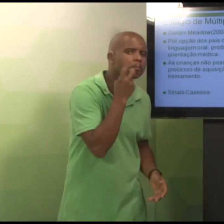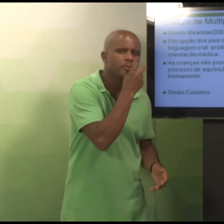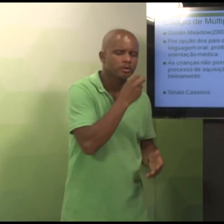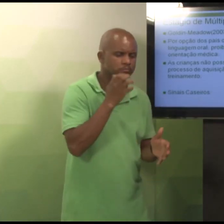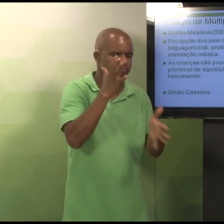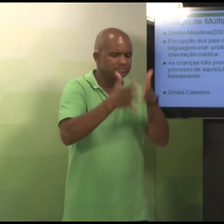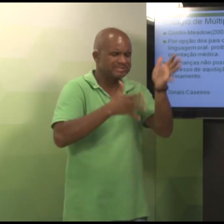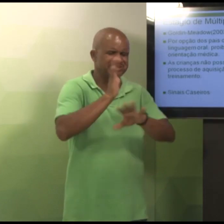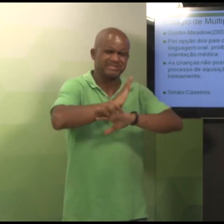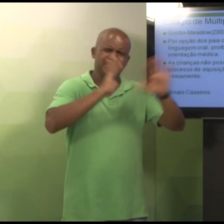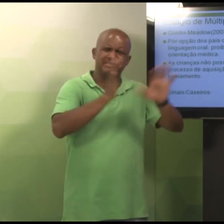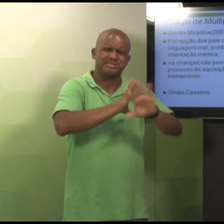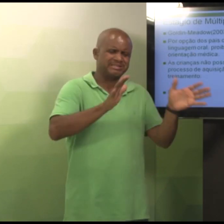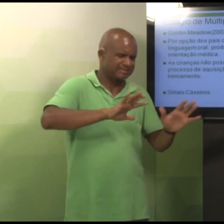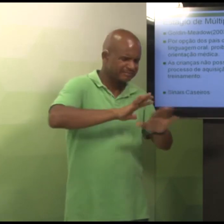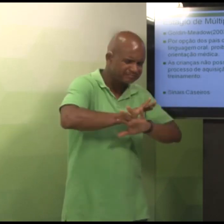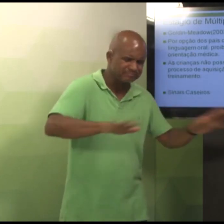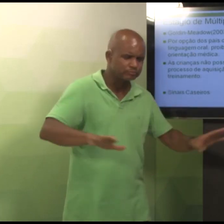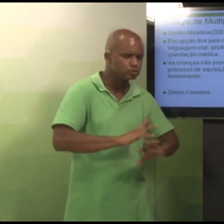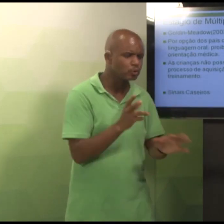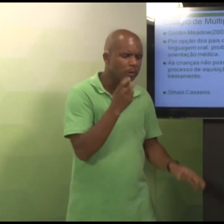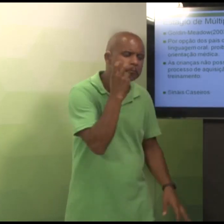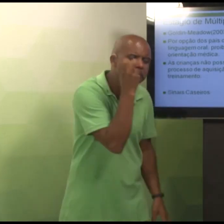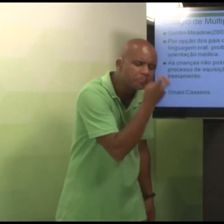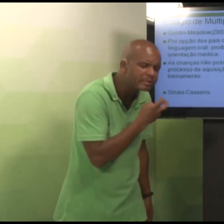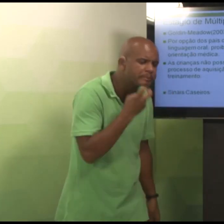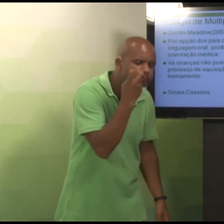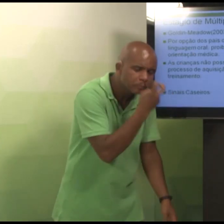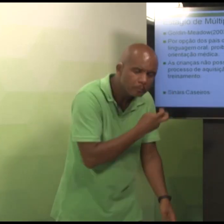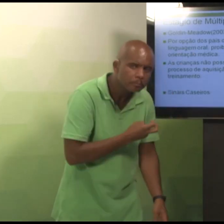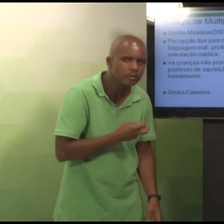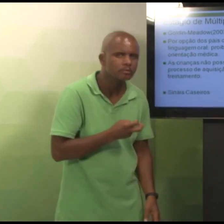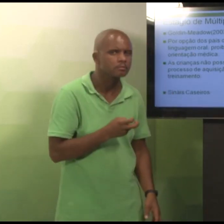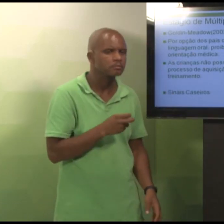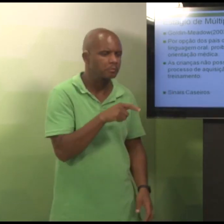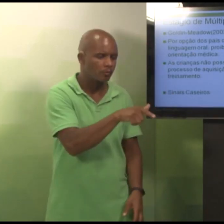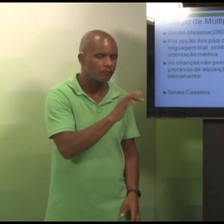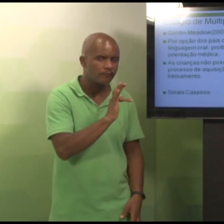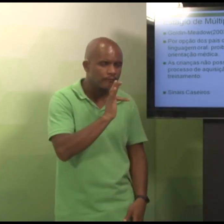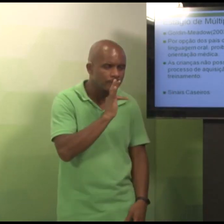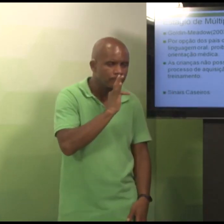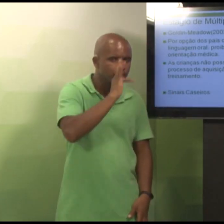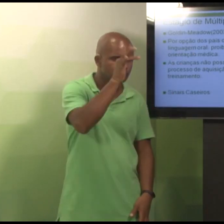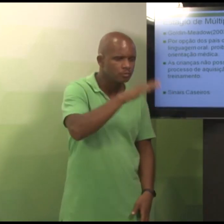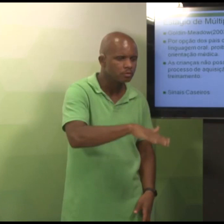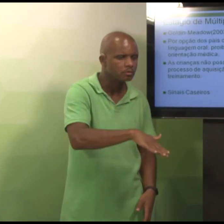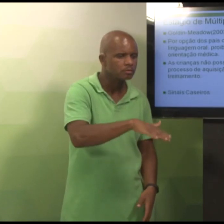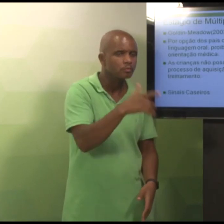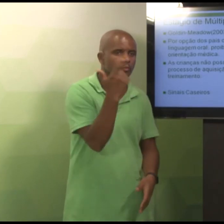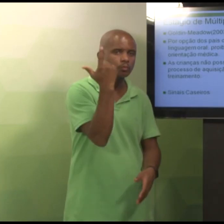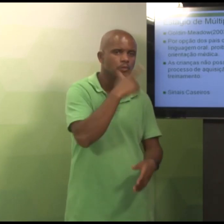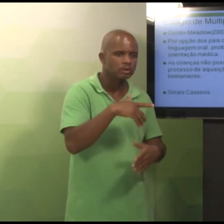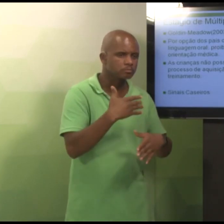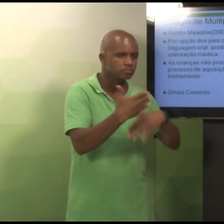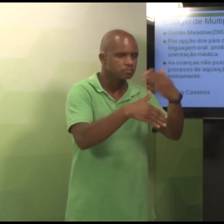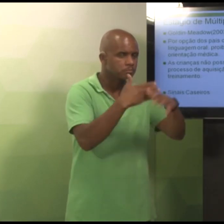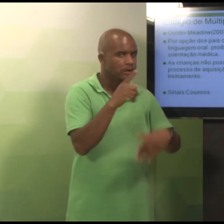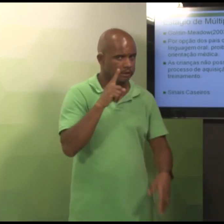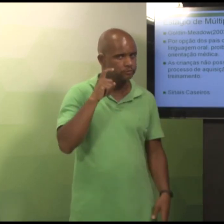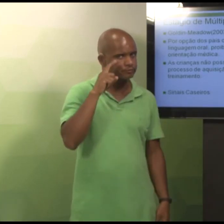que estimulam a oralização em detrimento da língua de sinais, o que vai acontecer com esse filho?